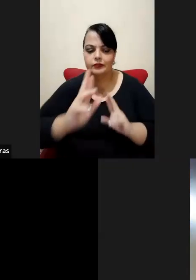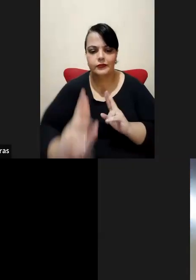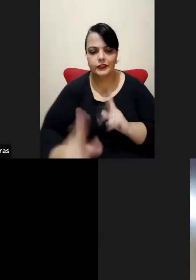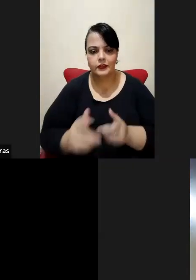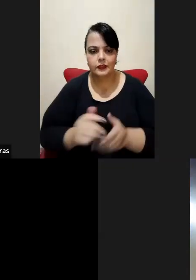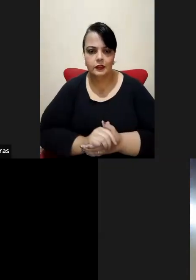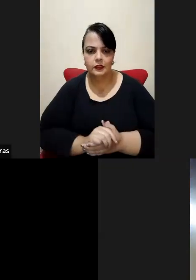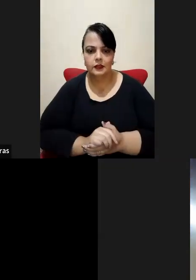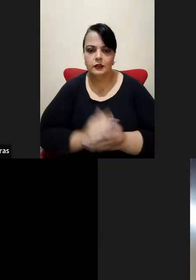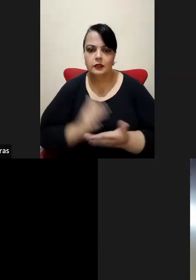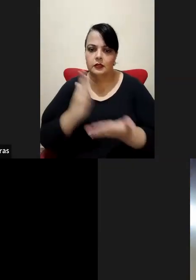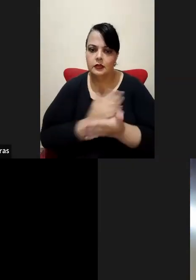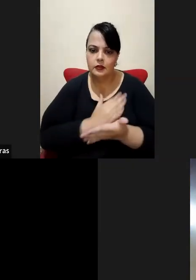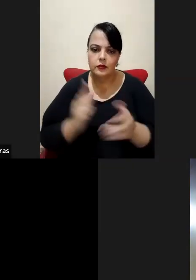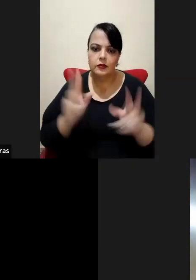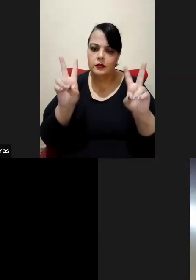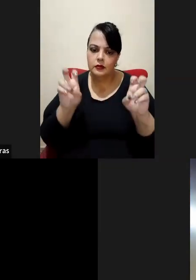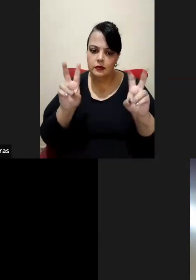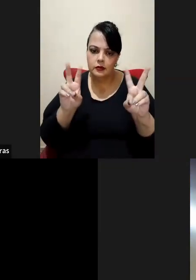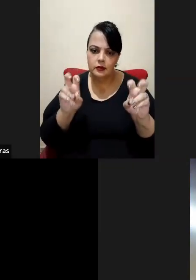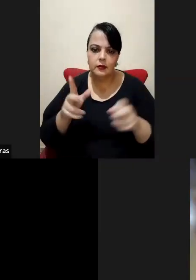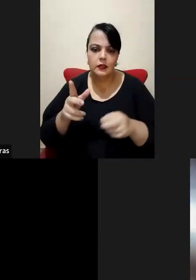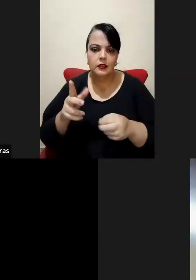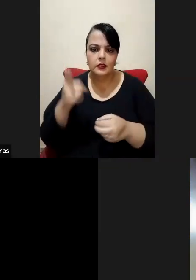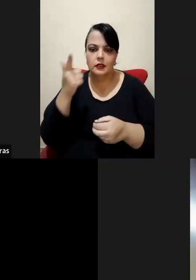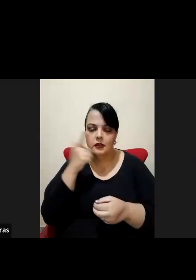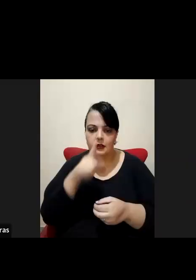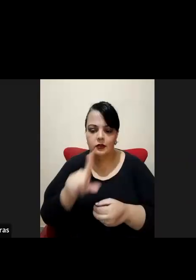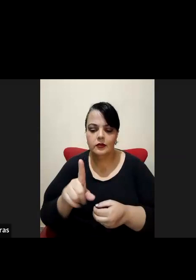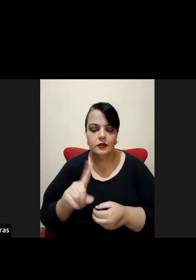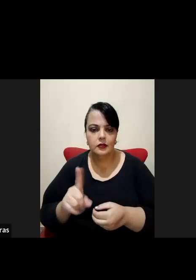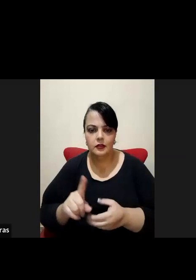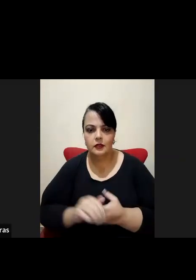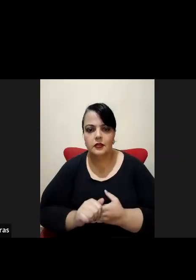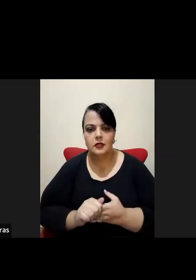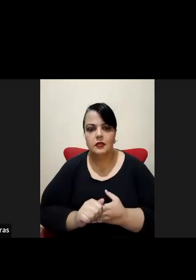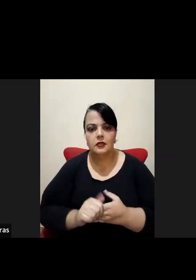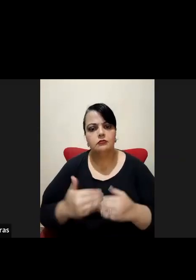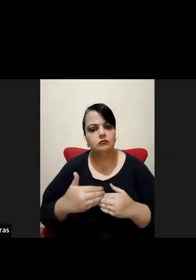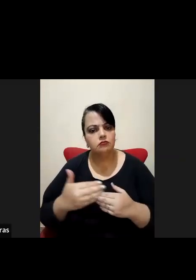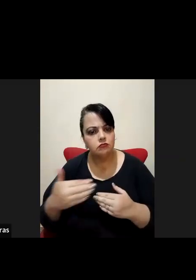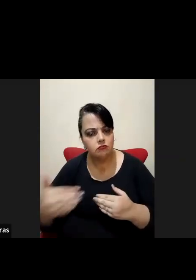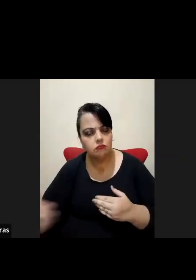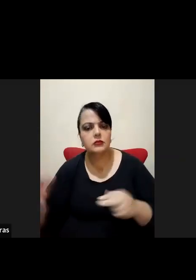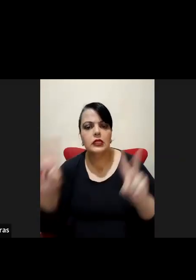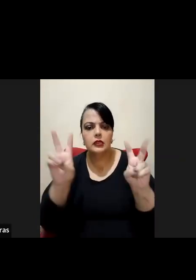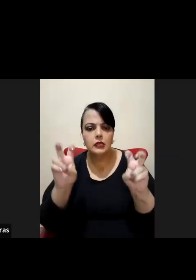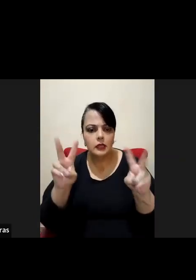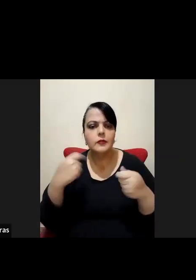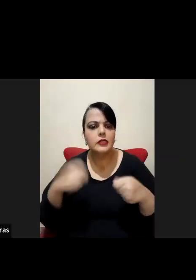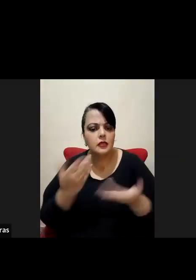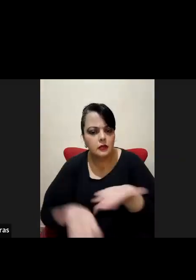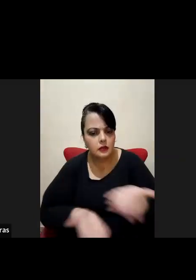são tratáveis não deve continuar. Qualquer assunto deve ser tratado e eu